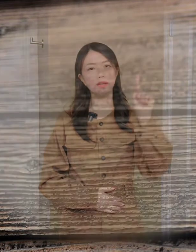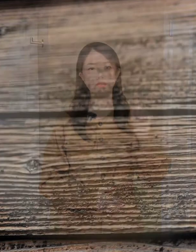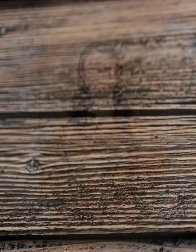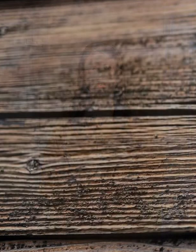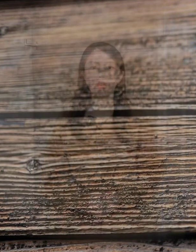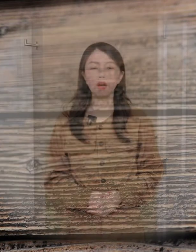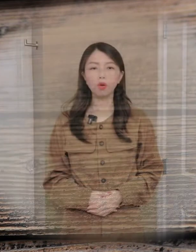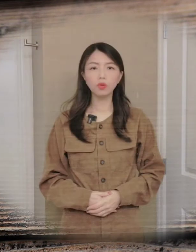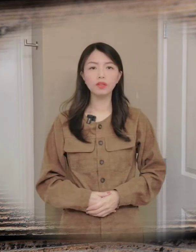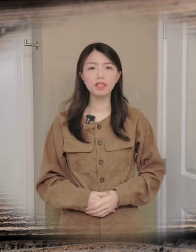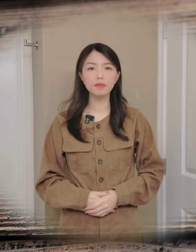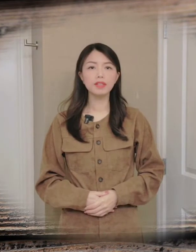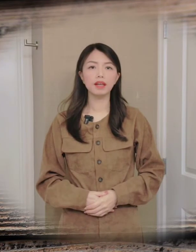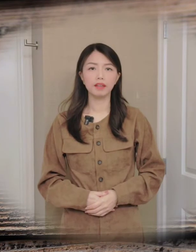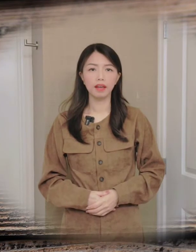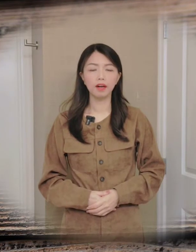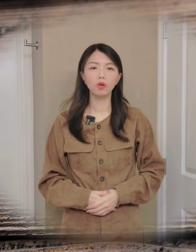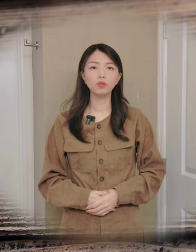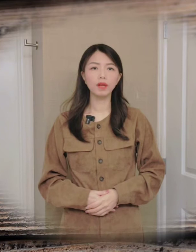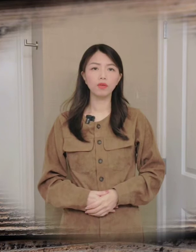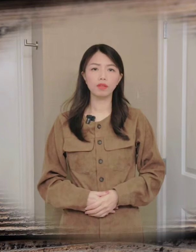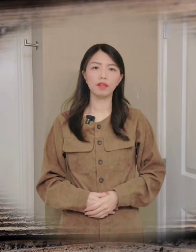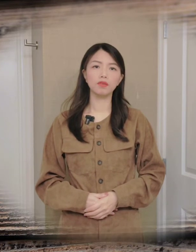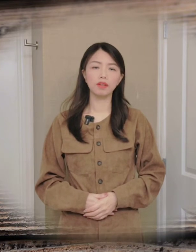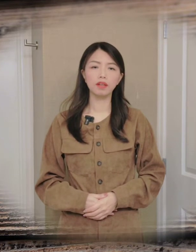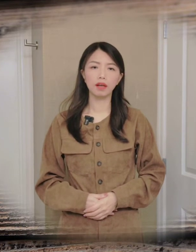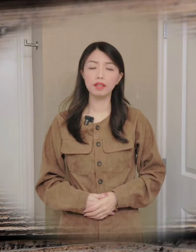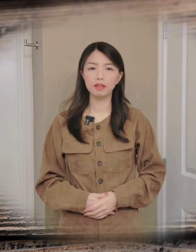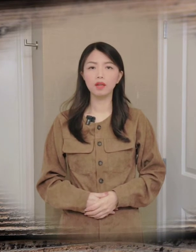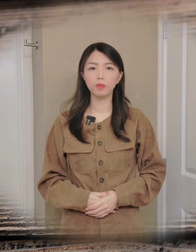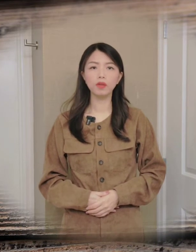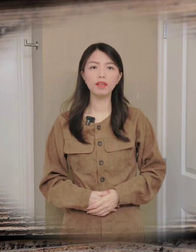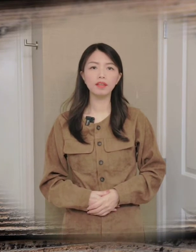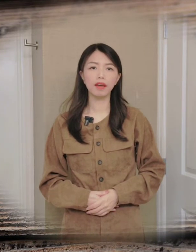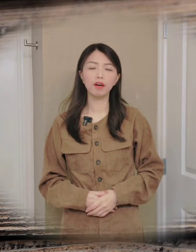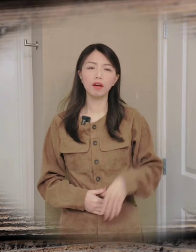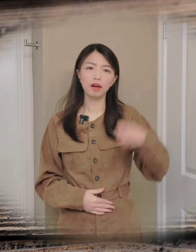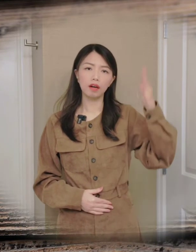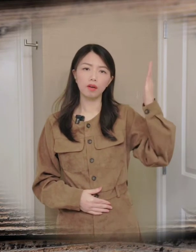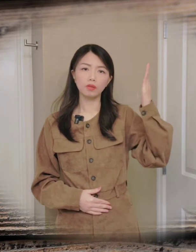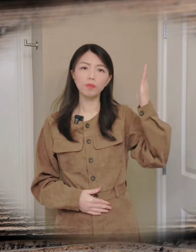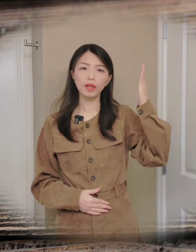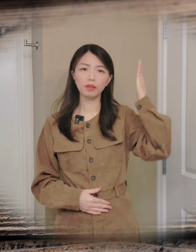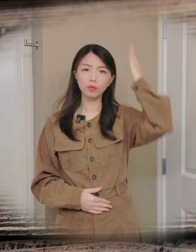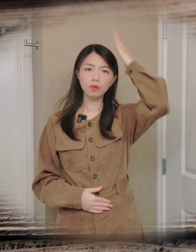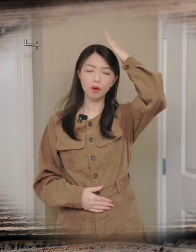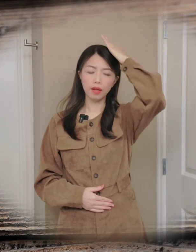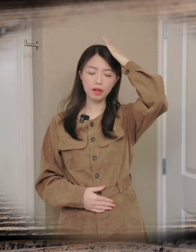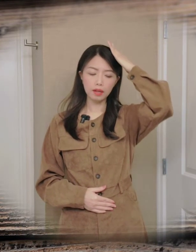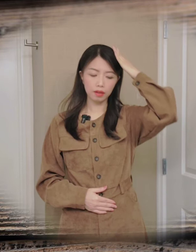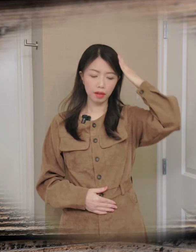입을까? 어두운 근심 쌓일 때, 어둡다라고 하는 뜻의 수어는 가사 그대로 표현을 했는데요.